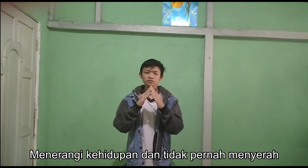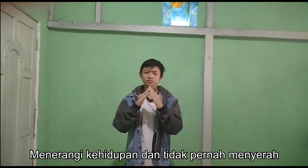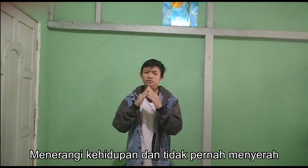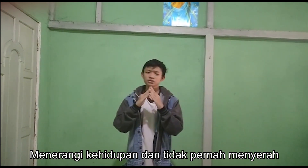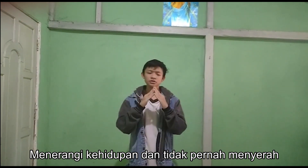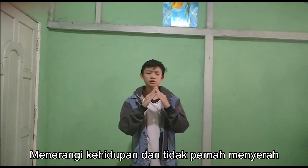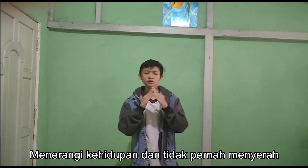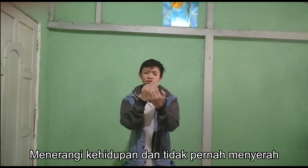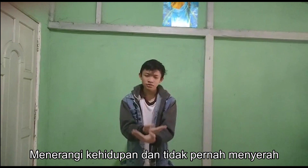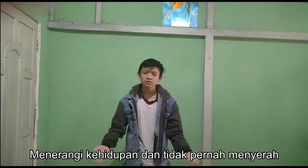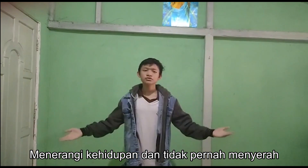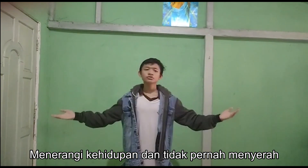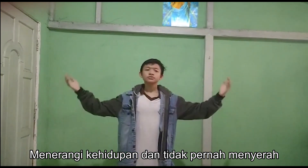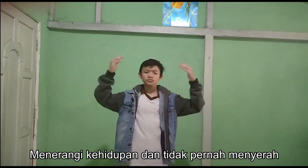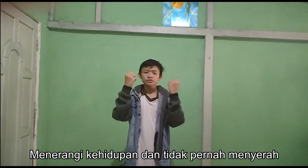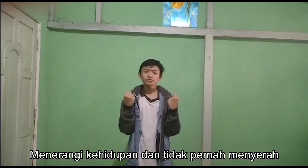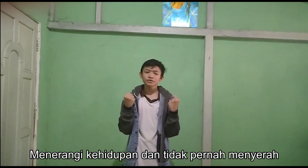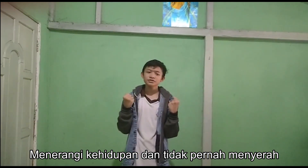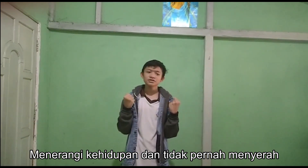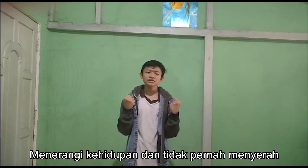命不放弃。